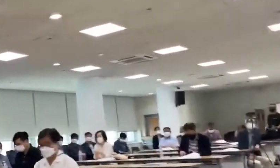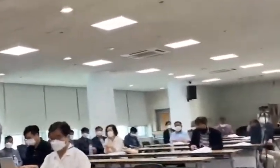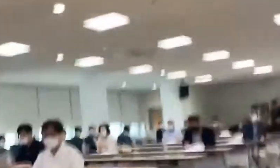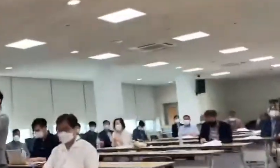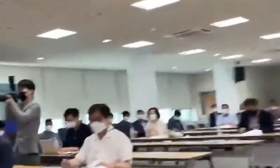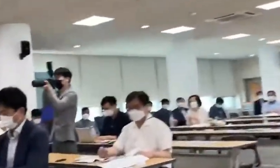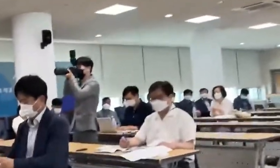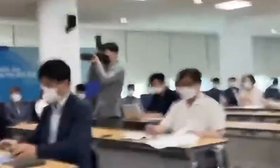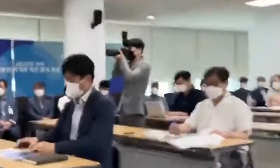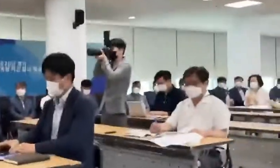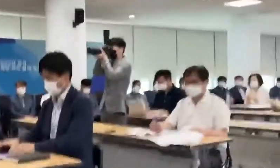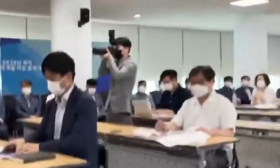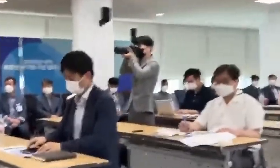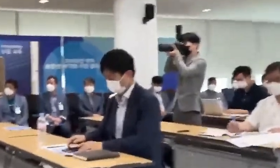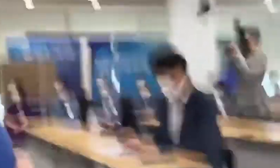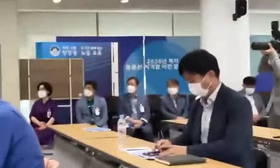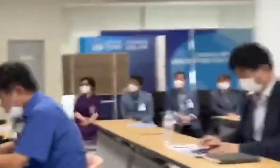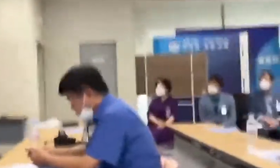이끌어냈습니다.